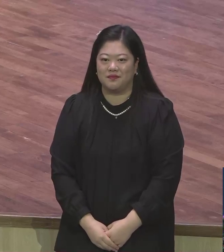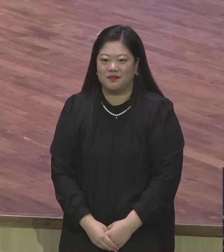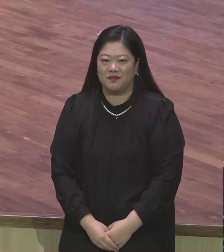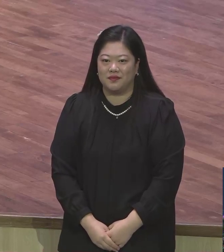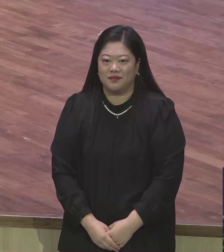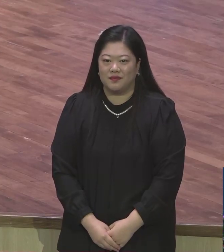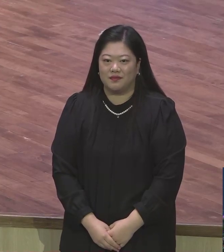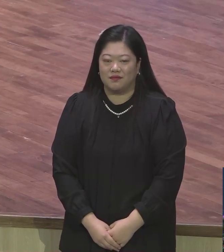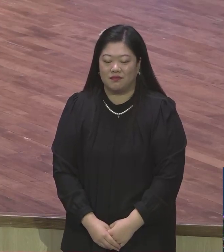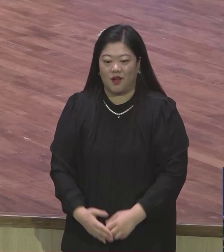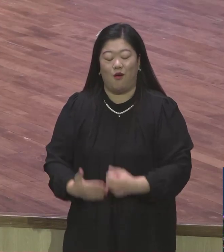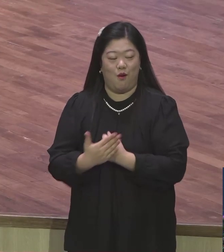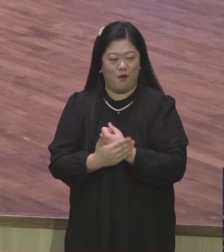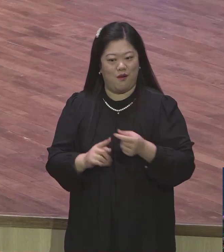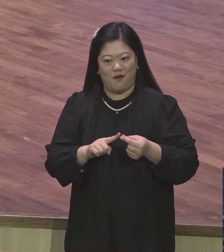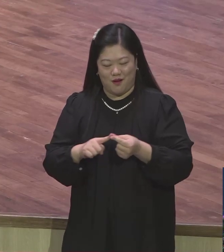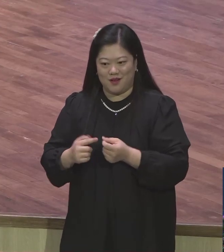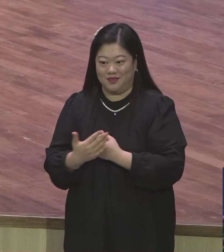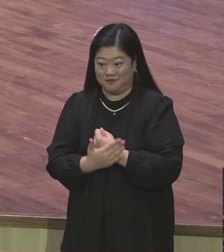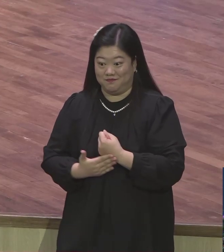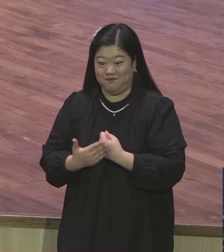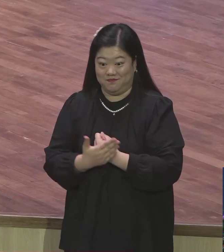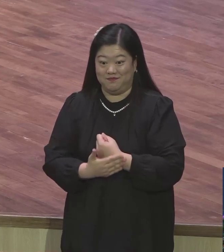아멘. 오늘은 자기였습니다.